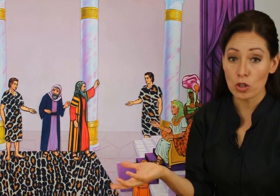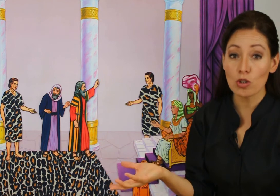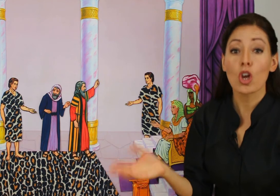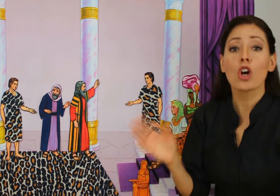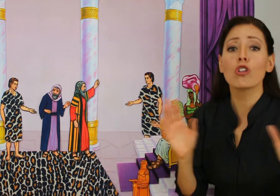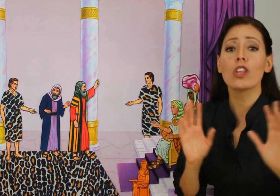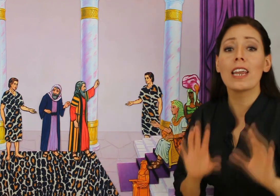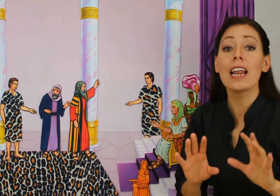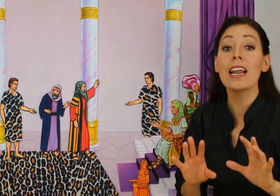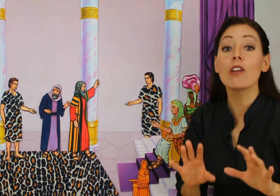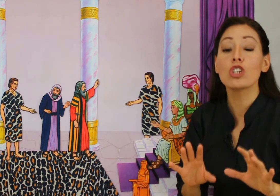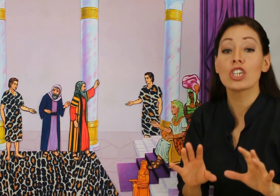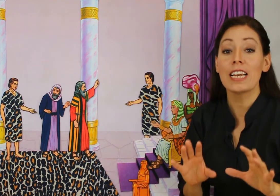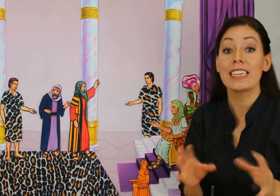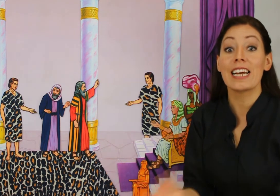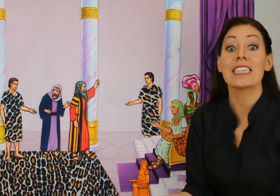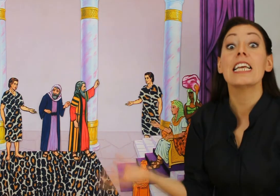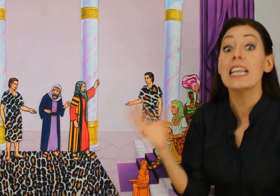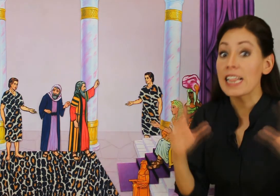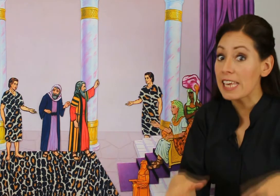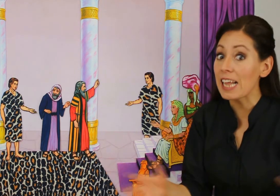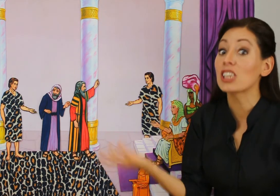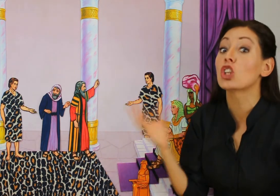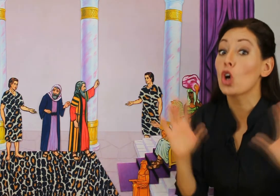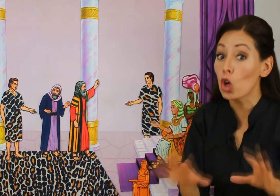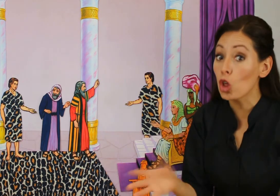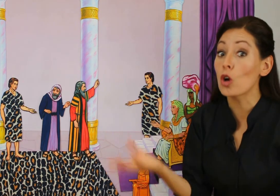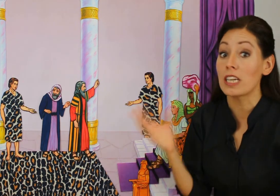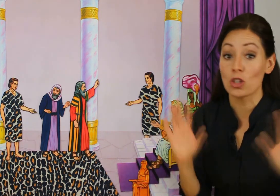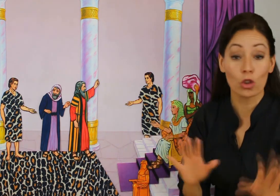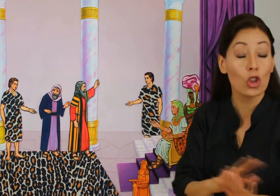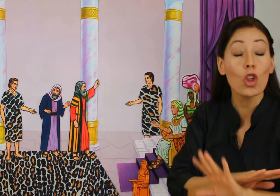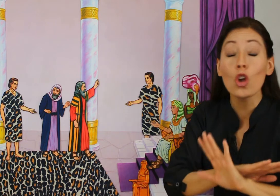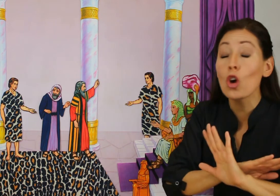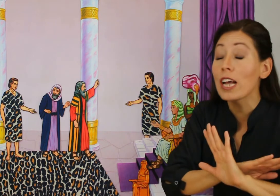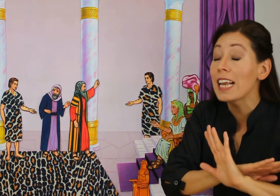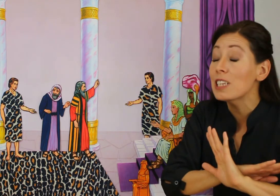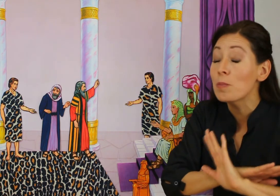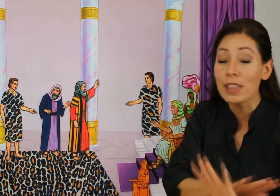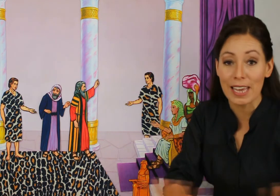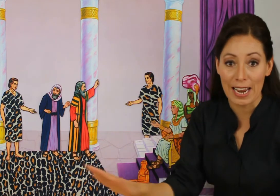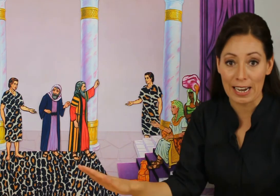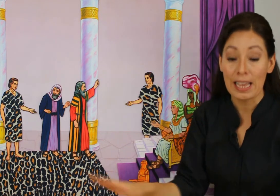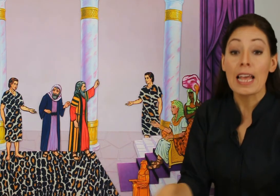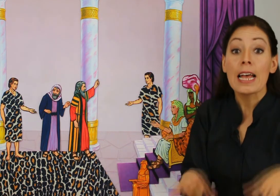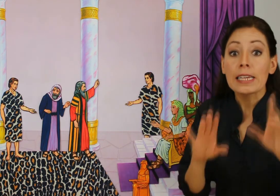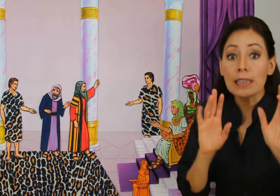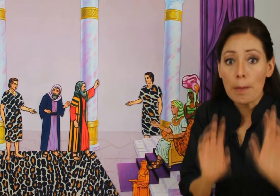egipcios consideraran a los israelitas y le dieran todo eso, todo lo que les pidieran.